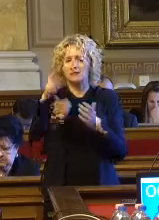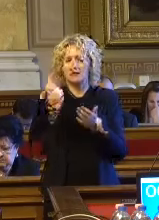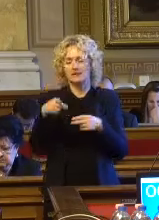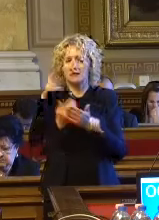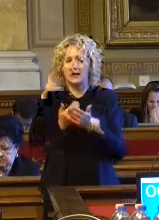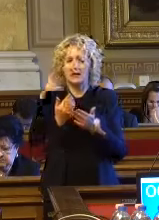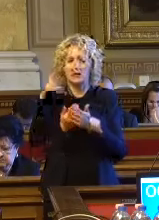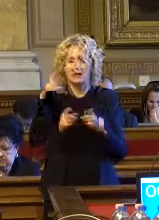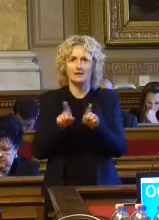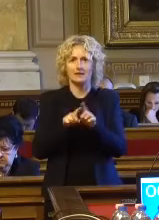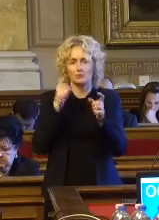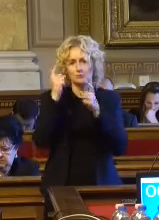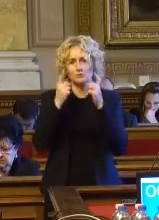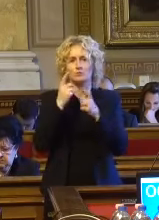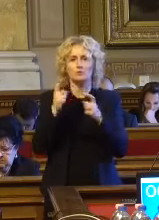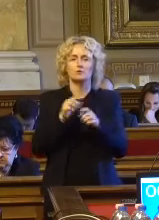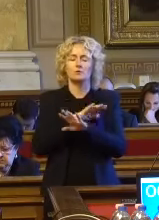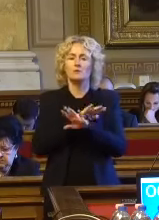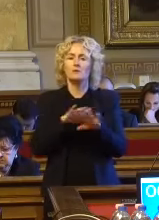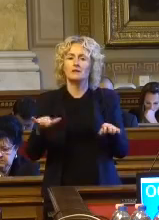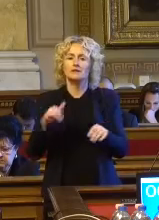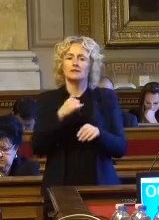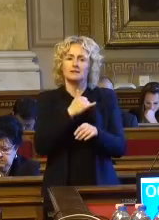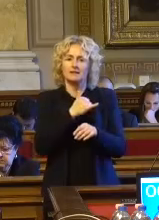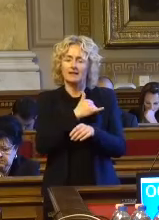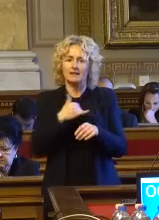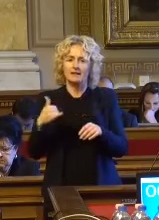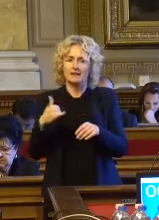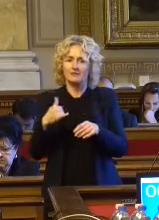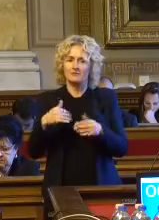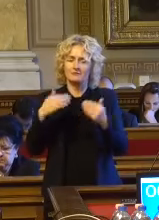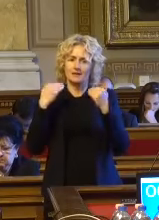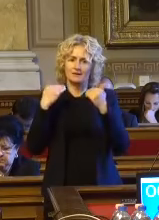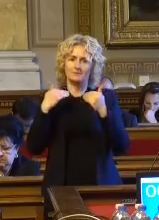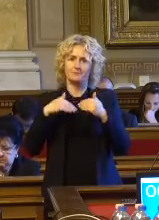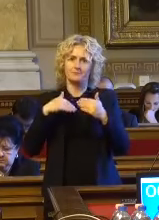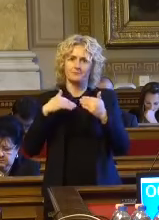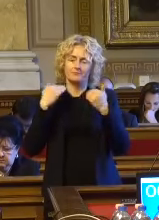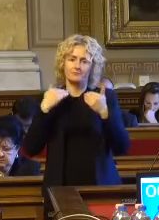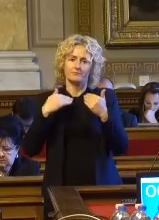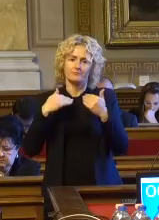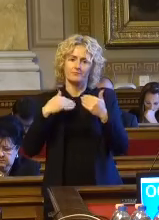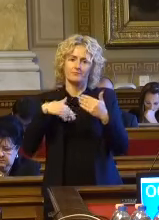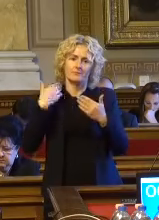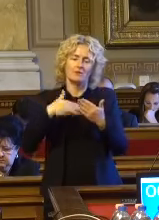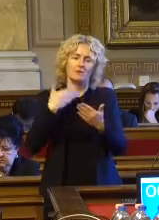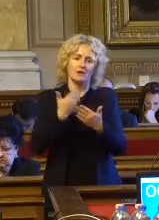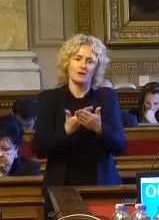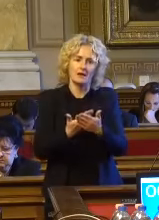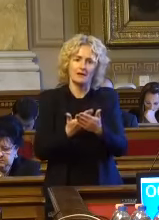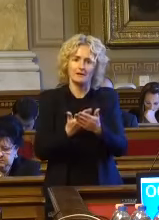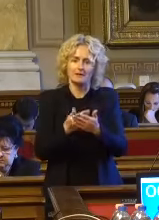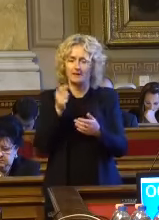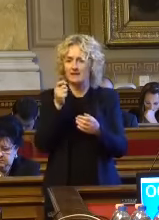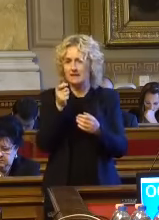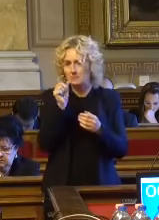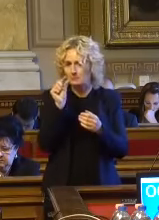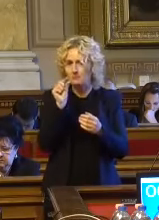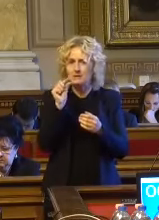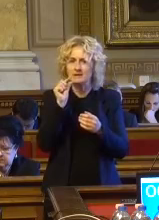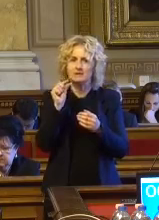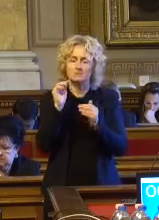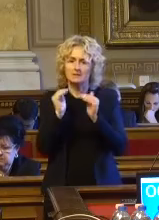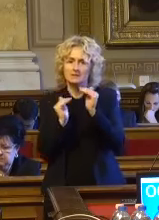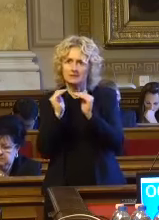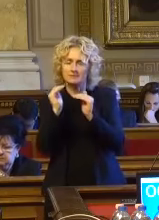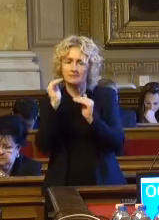Minden évben indítványoznák egy nagyon csekély mértékű emelést, akár 50-100 forintokat, hogy ne kerüljön abba a helyzetbe a cég,